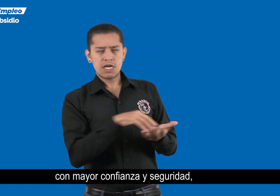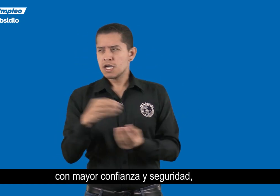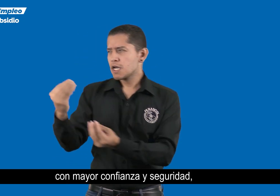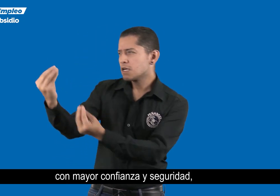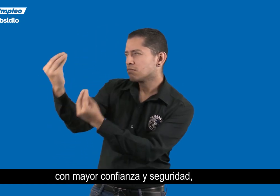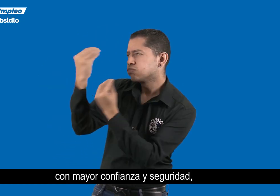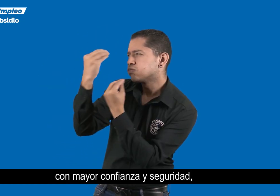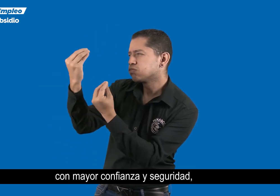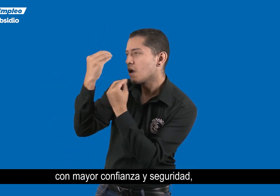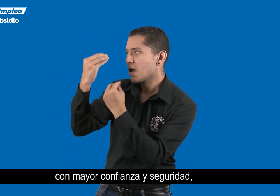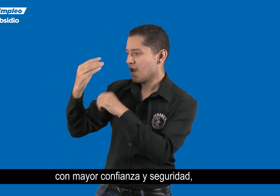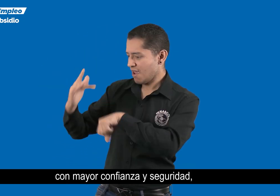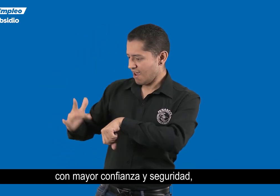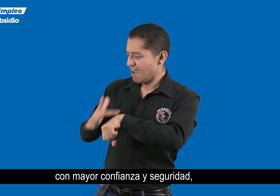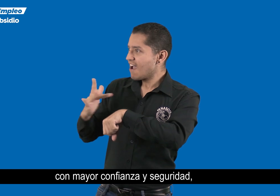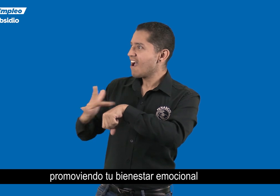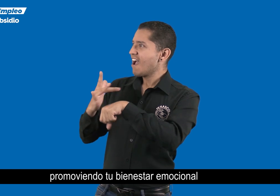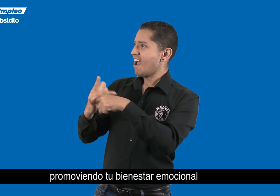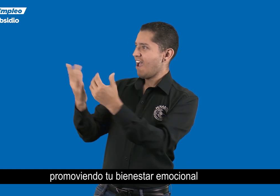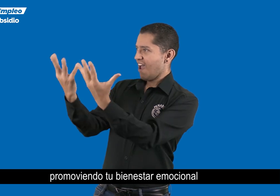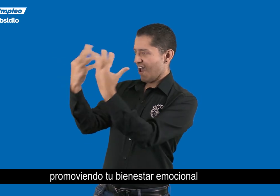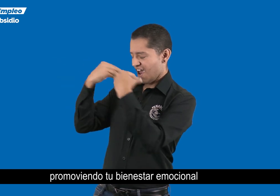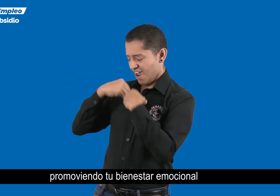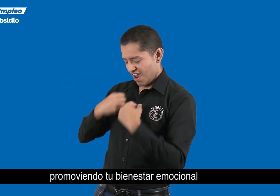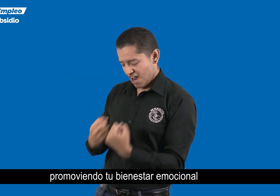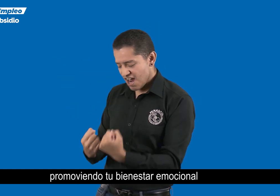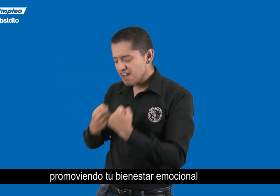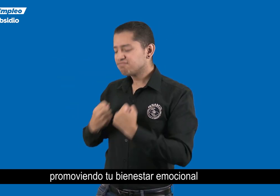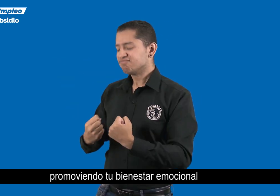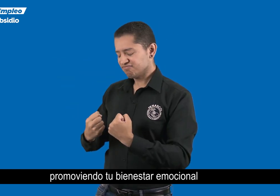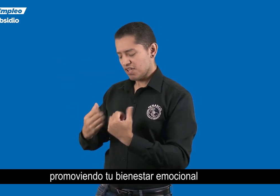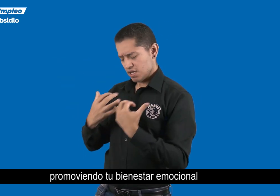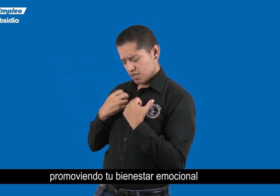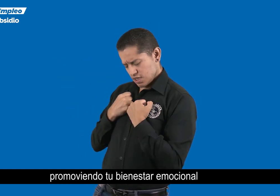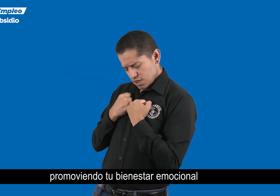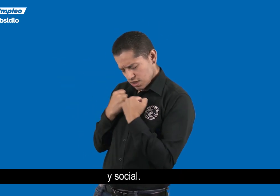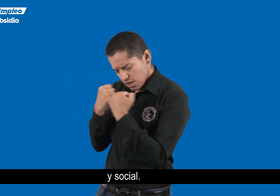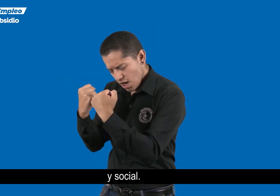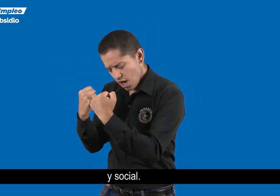y seguridad, promoviendo tu bienestar emocional y social.